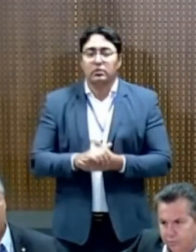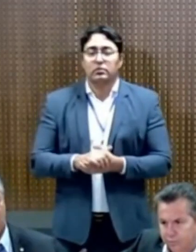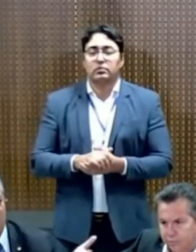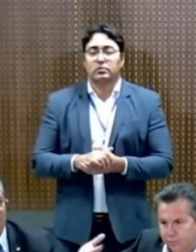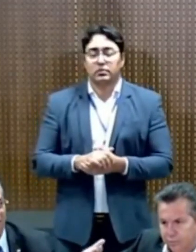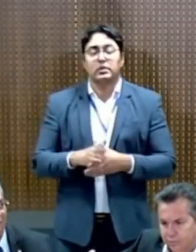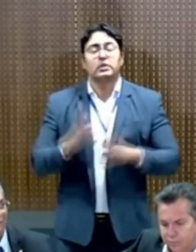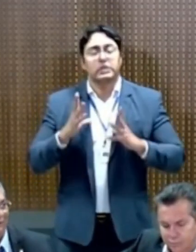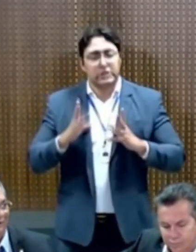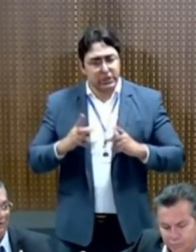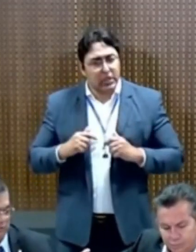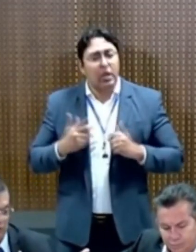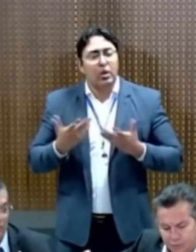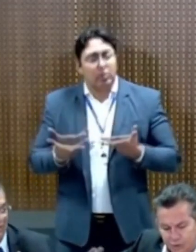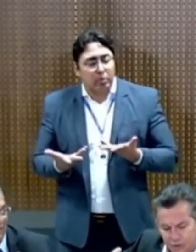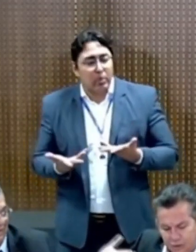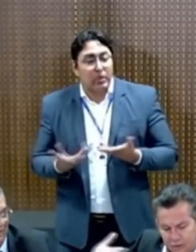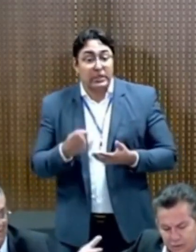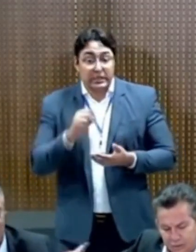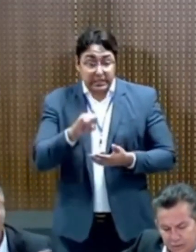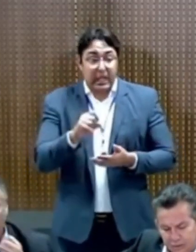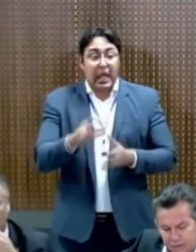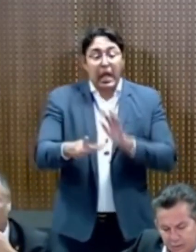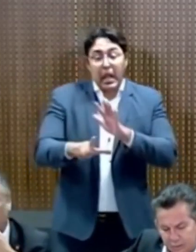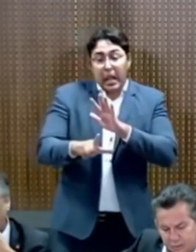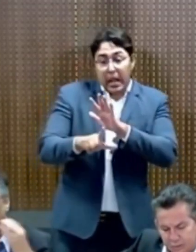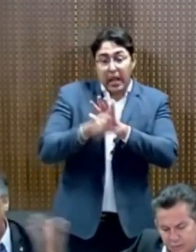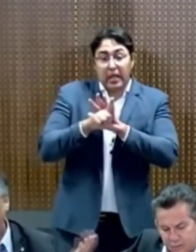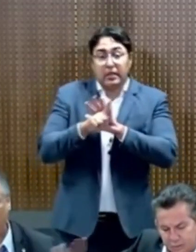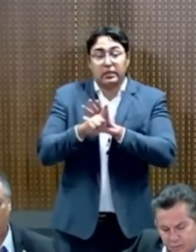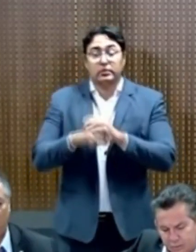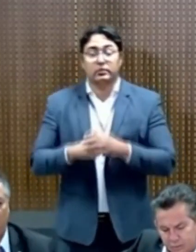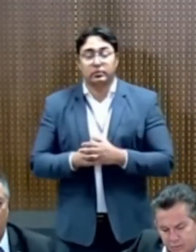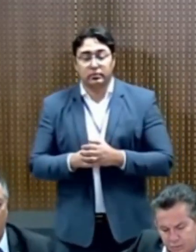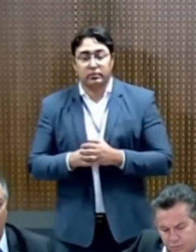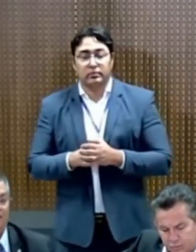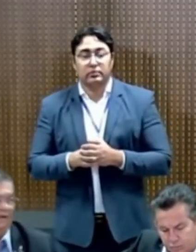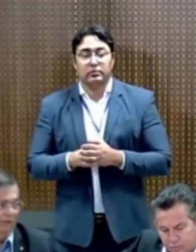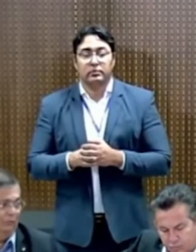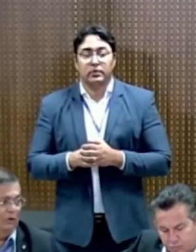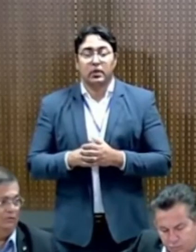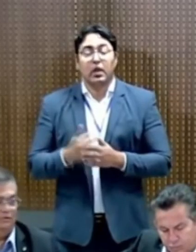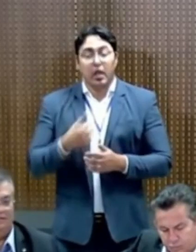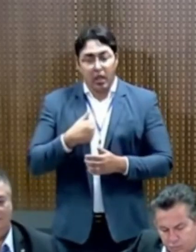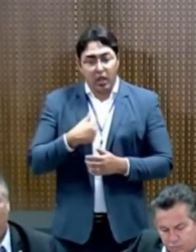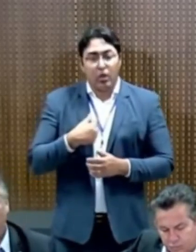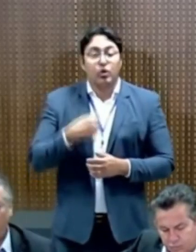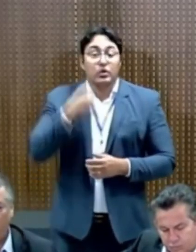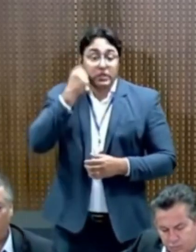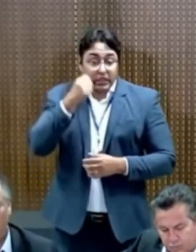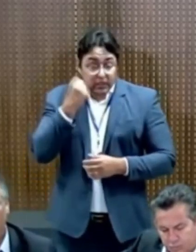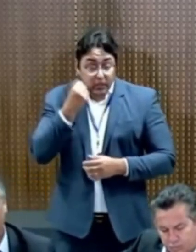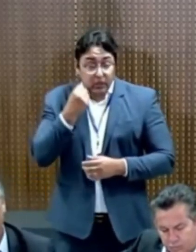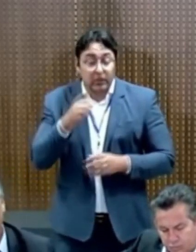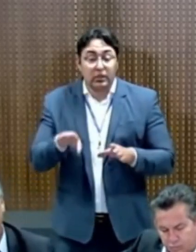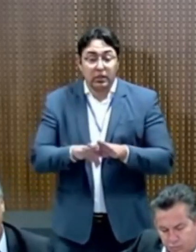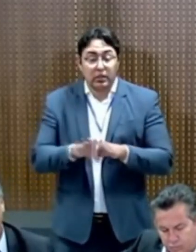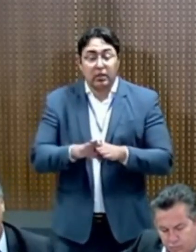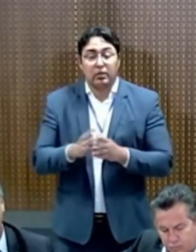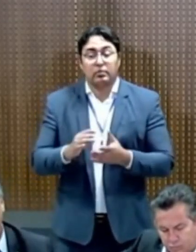Claro sempre a lei sobre a Lei há parlamentares aqui federais estaduais eu próprio sou Senador embora de